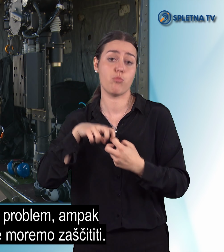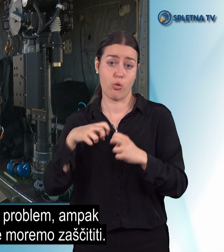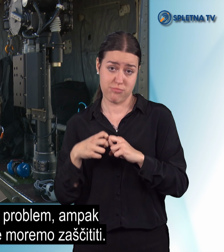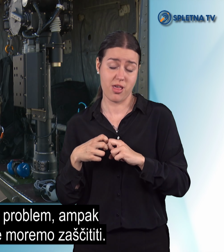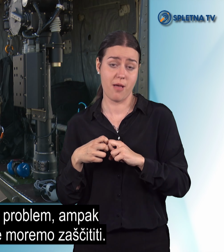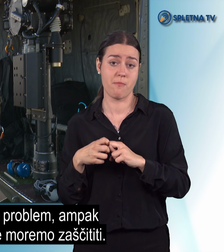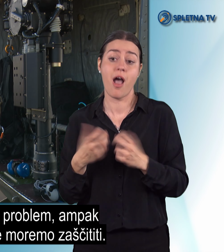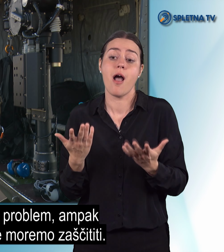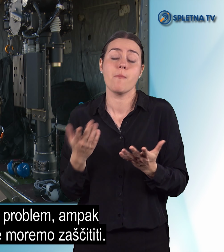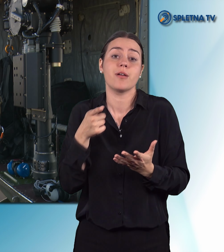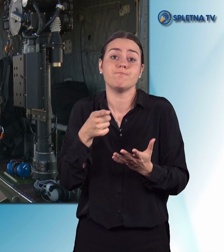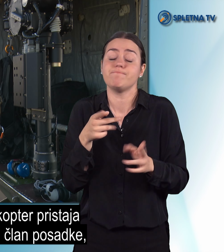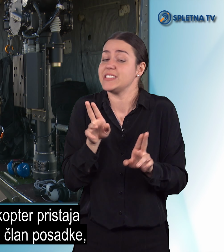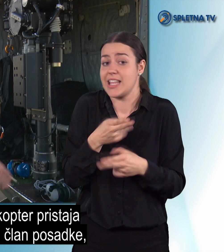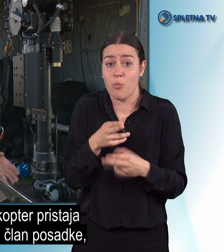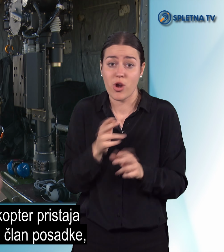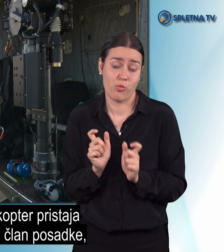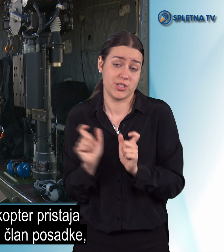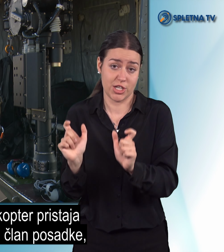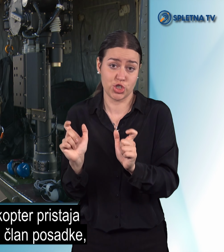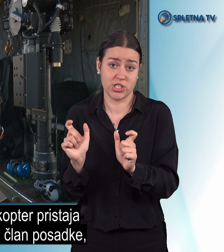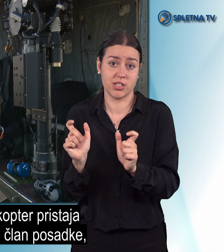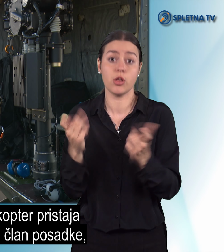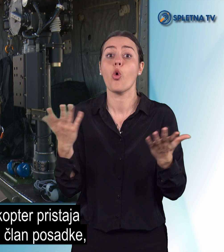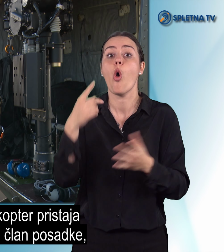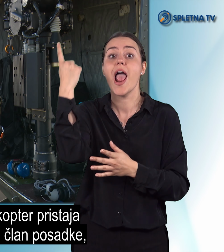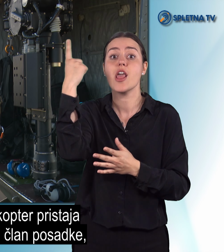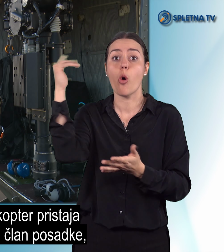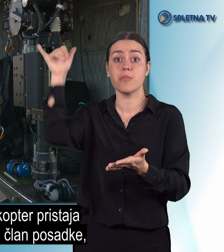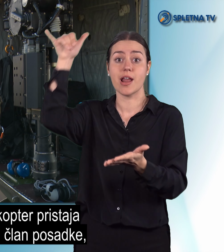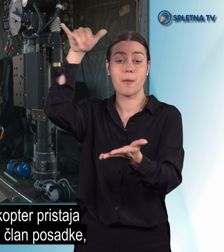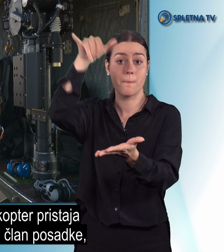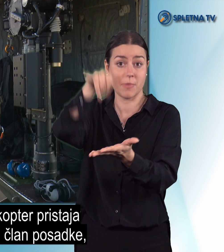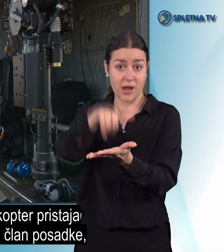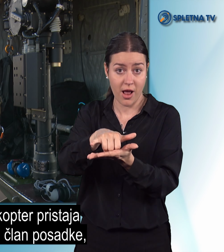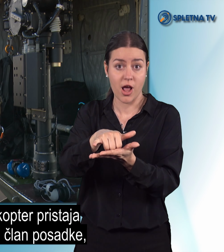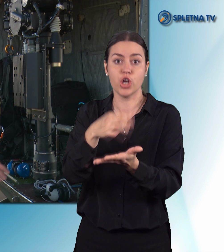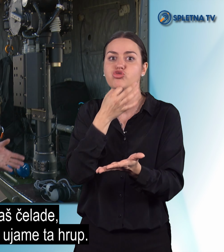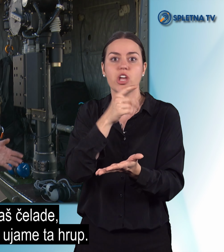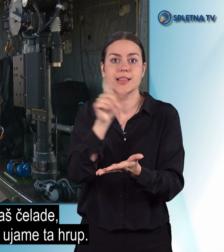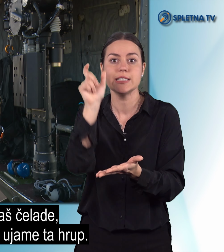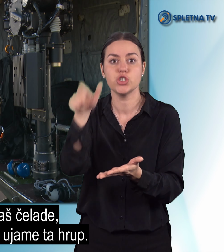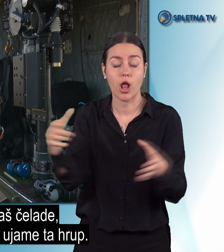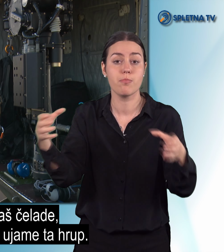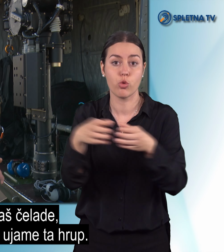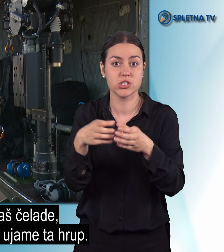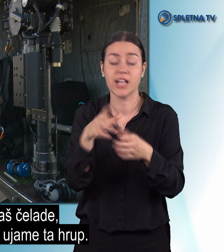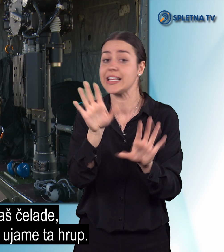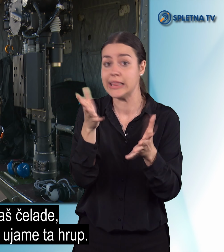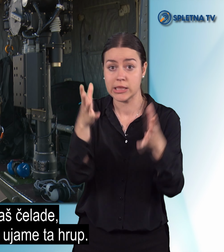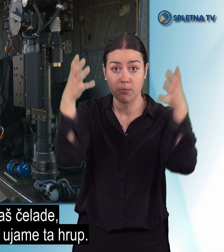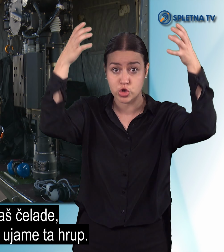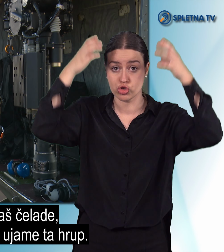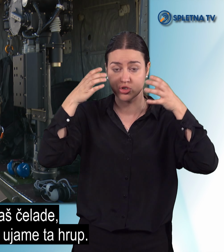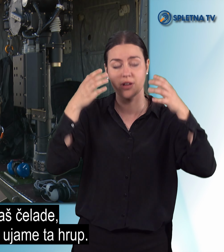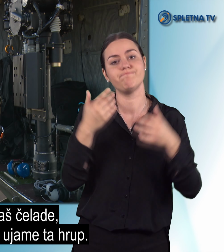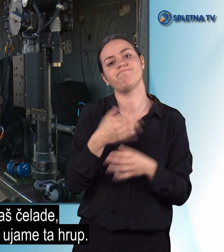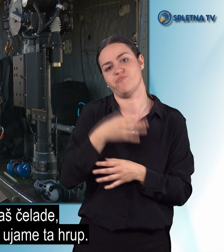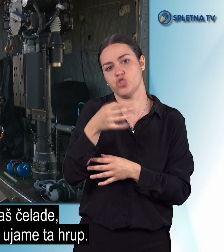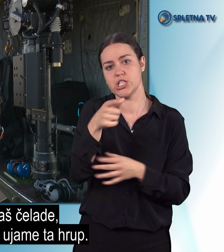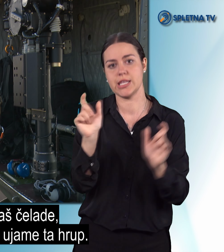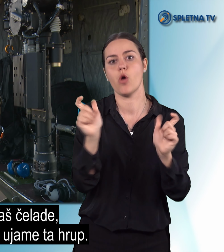Sam vedno se ne moremo zaščititi, ne. Se pravi, ko helikopter pristaja, pa si tukaj nisi član posadke, nimaš čelade na glavu, te včasih ujame ta